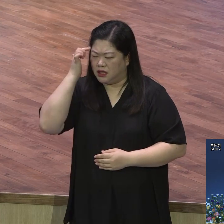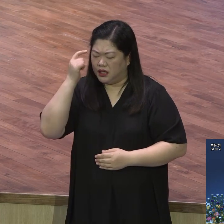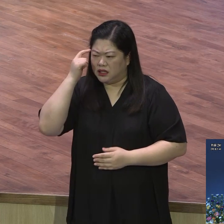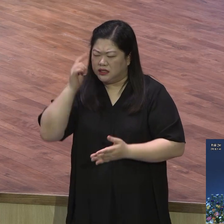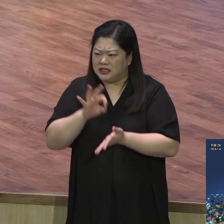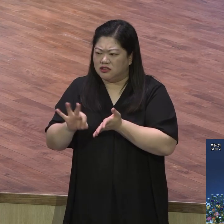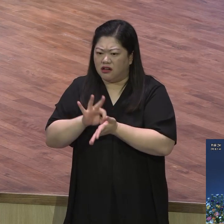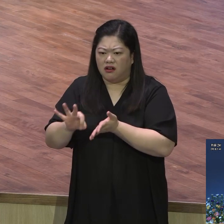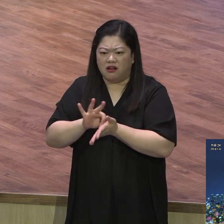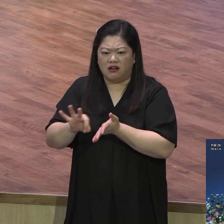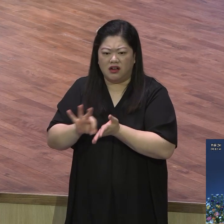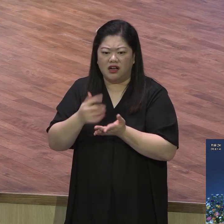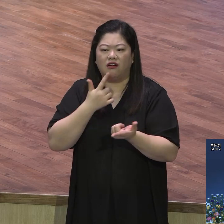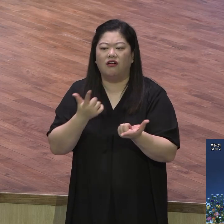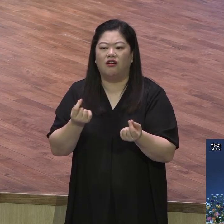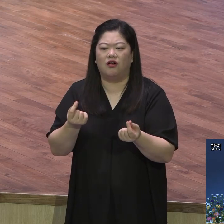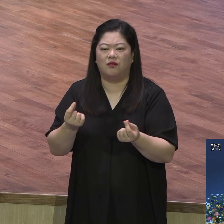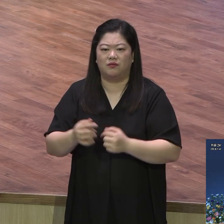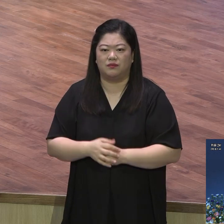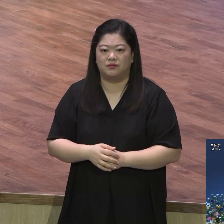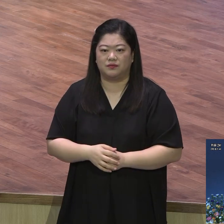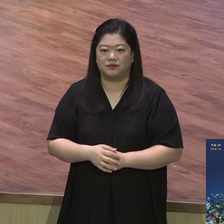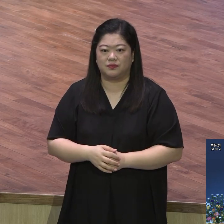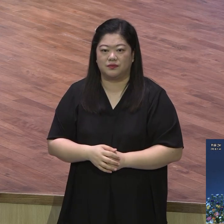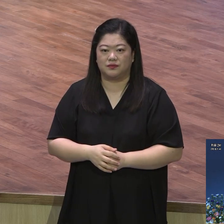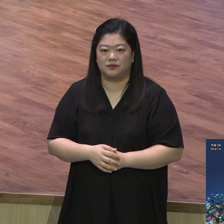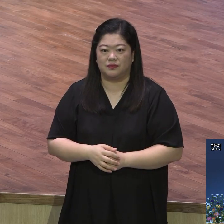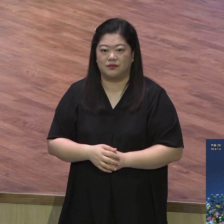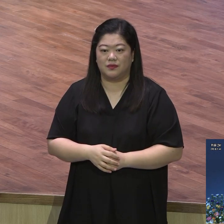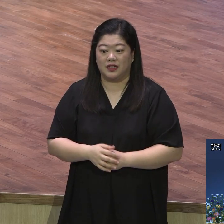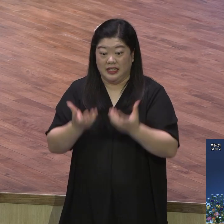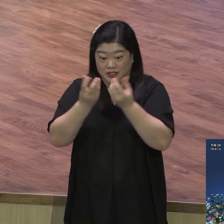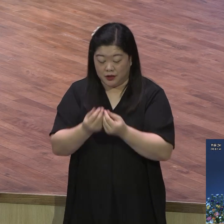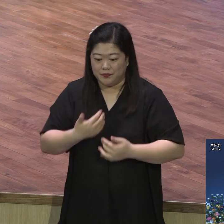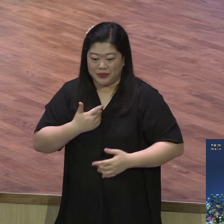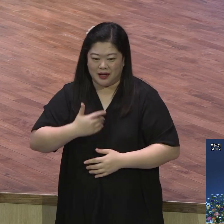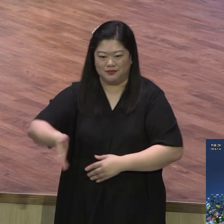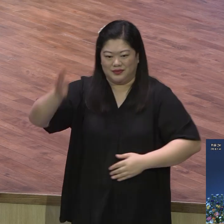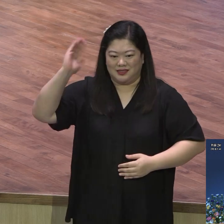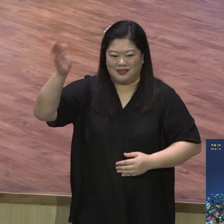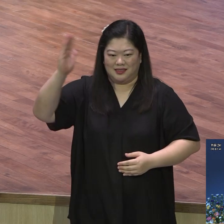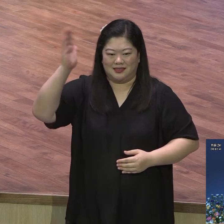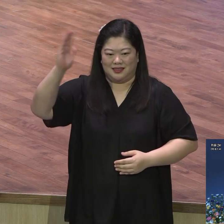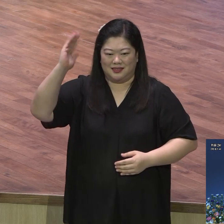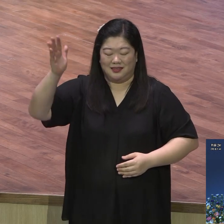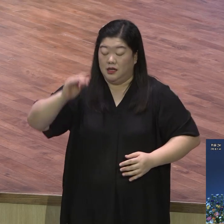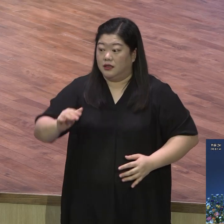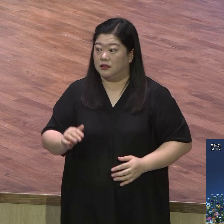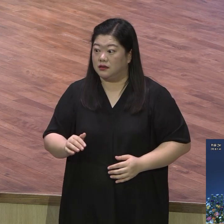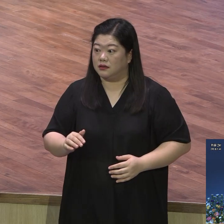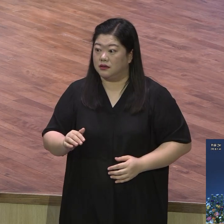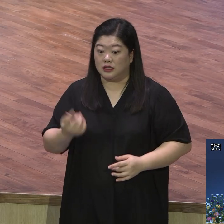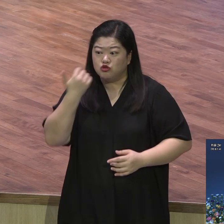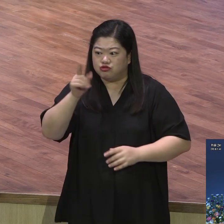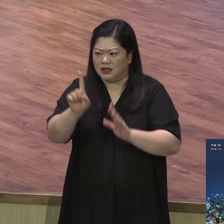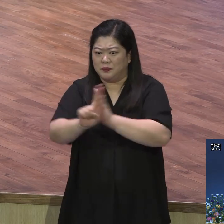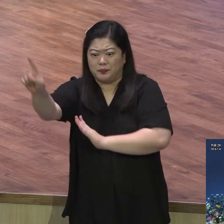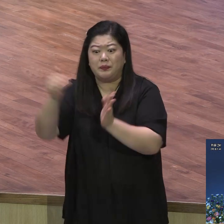예배 드리다가 왜 이래서 나가면 깜짝 놀래요. 놀래가지고 예배 드리다가 당황한 순간 내가 구절을 놓쳤어.